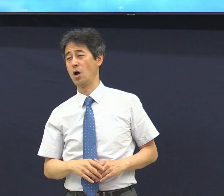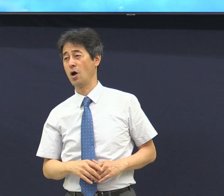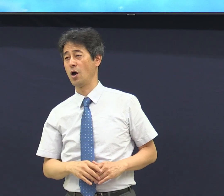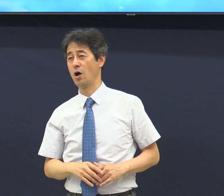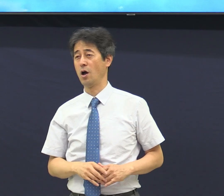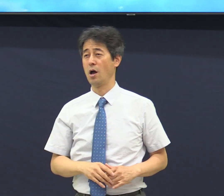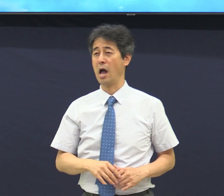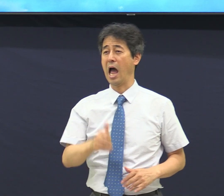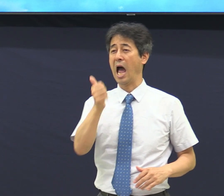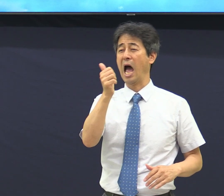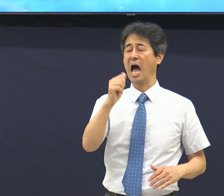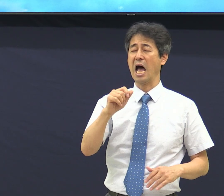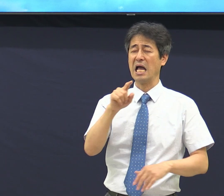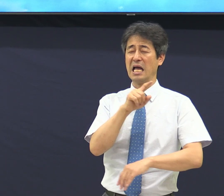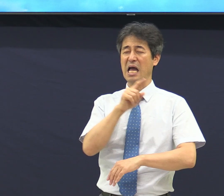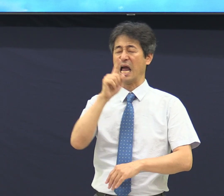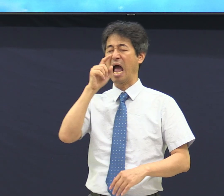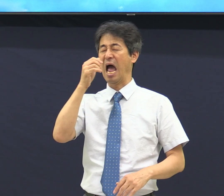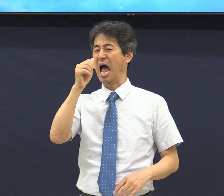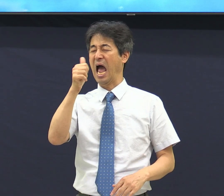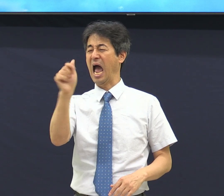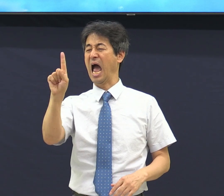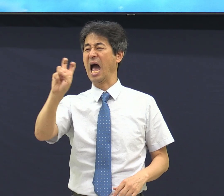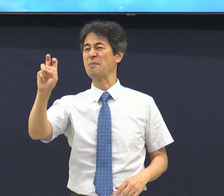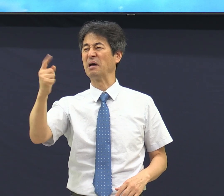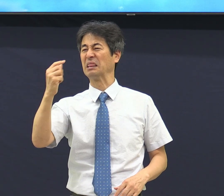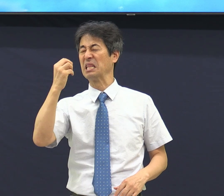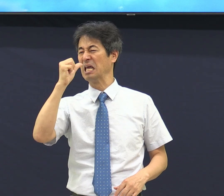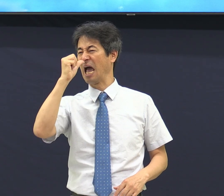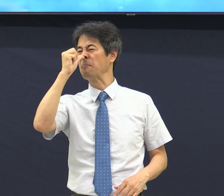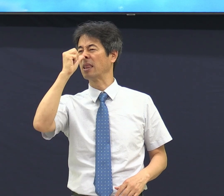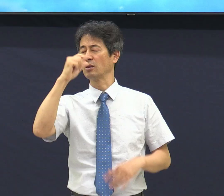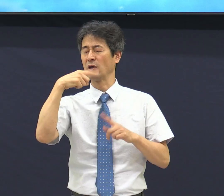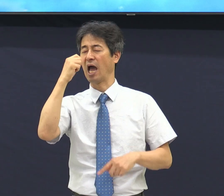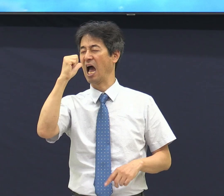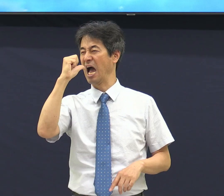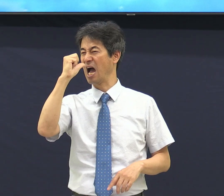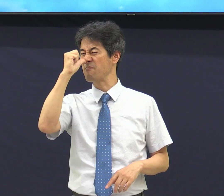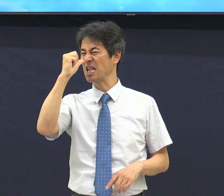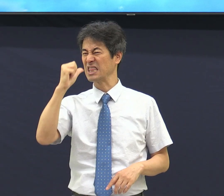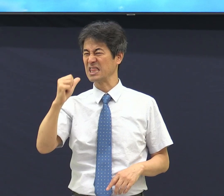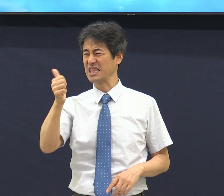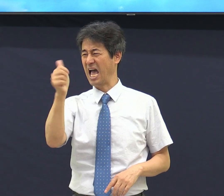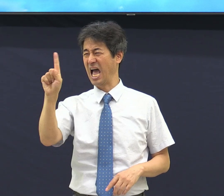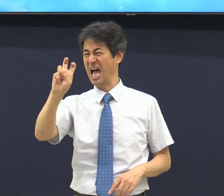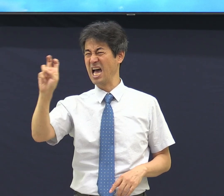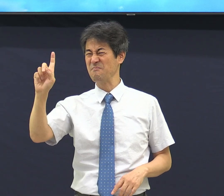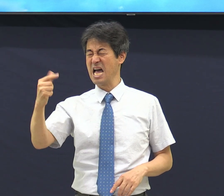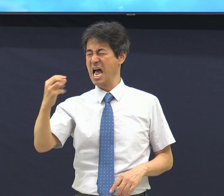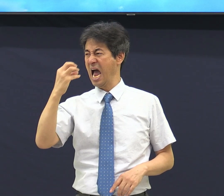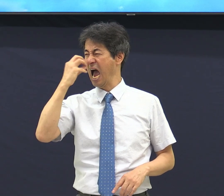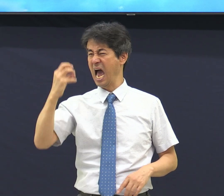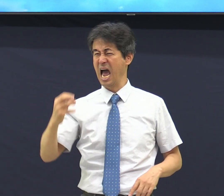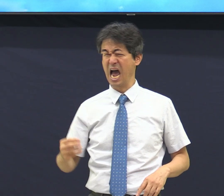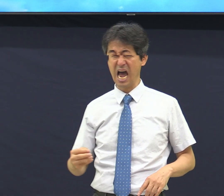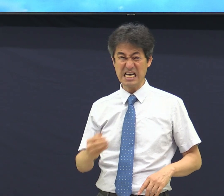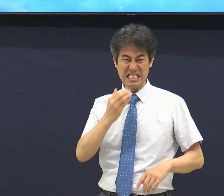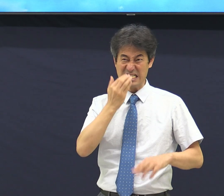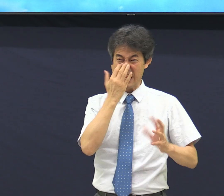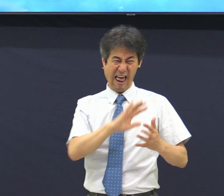에스더의 왕비의 모습을 볼 수가 있습니다. 하만이라고 하는 아주 악한 교만한 자가